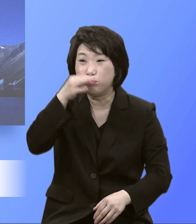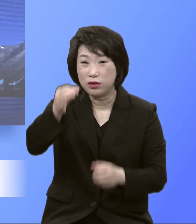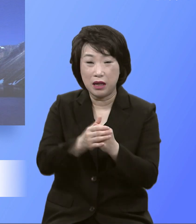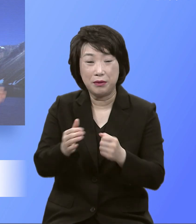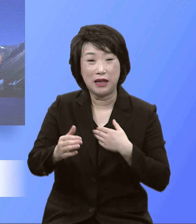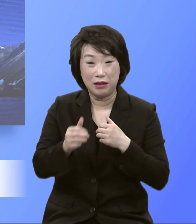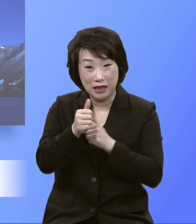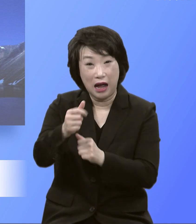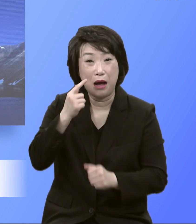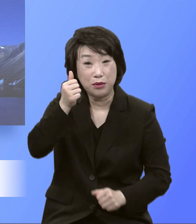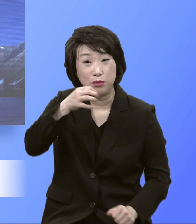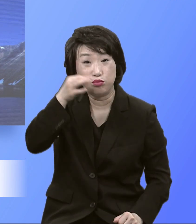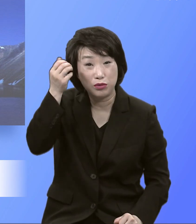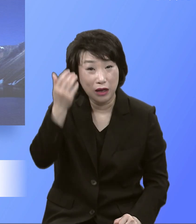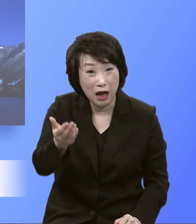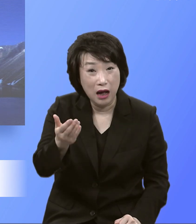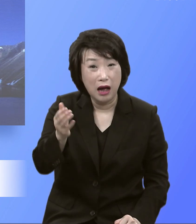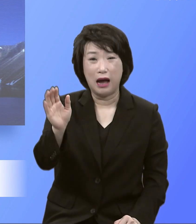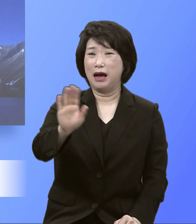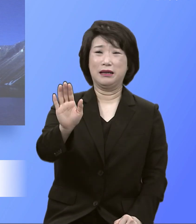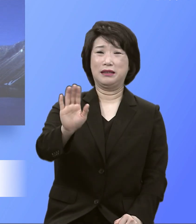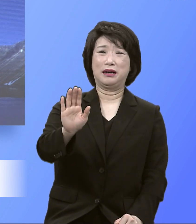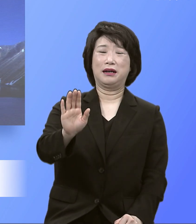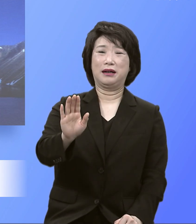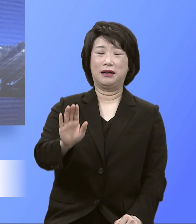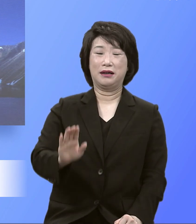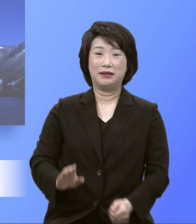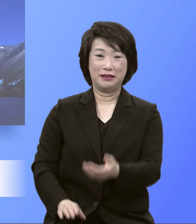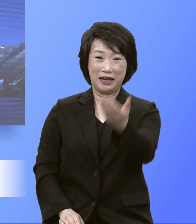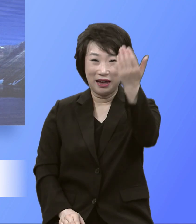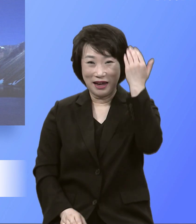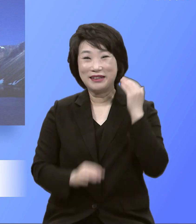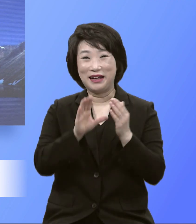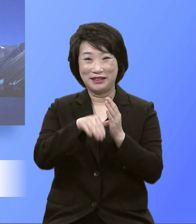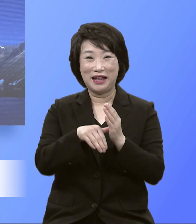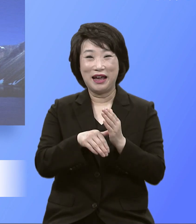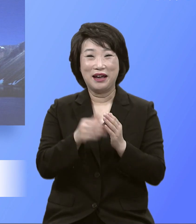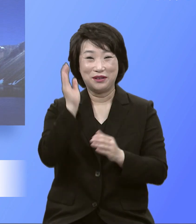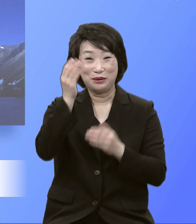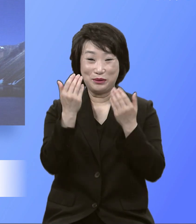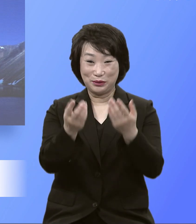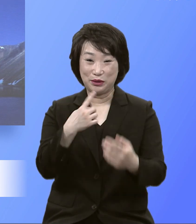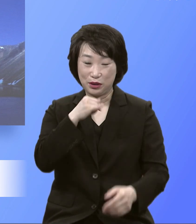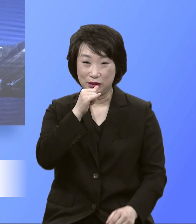합니까? 안 한다 이 말이에요. 안 한다. 옛날에도 말씀드렸죠.